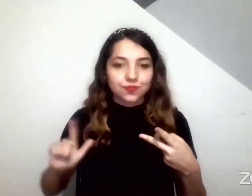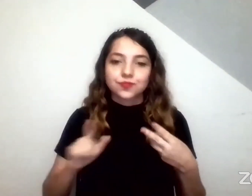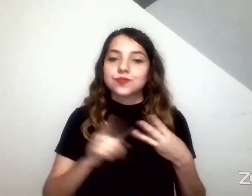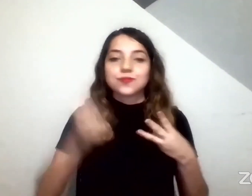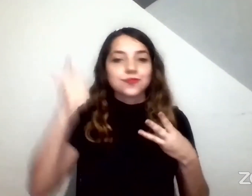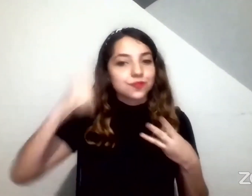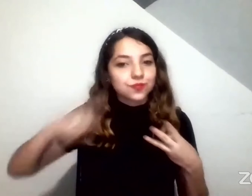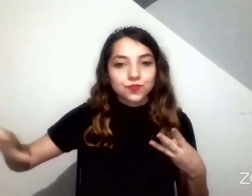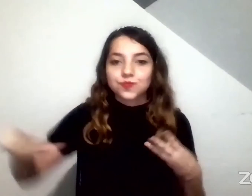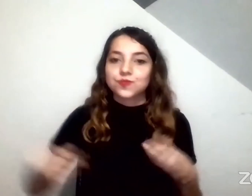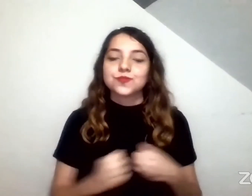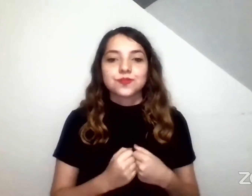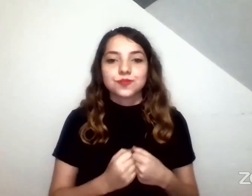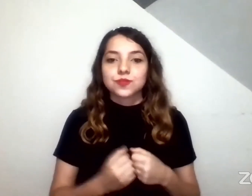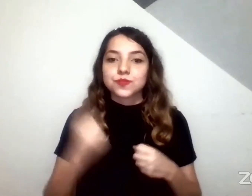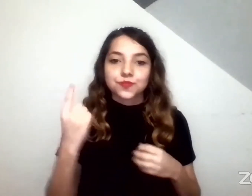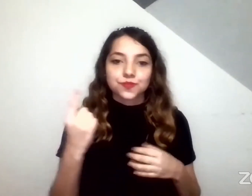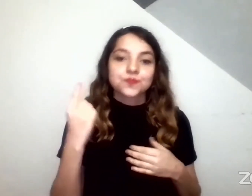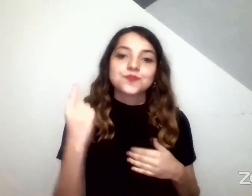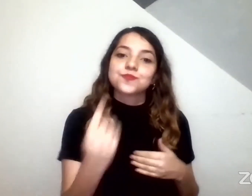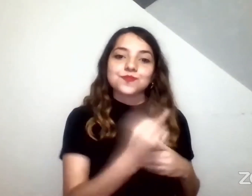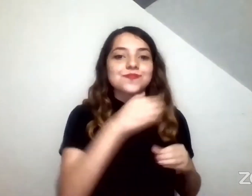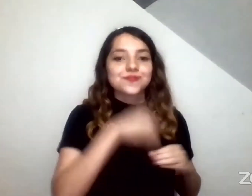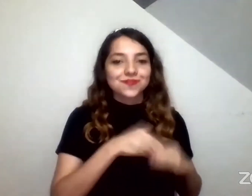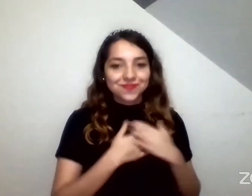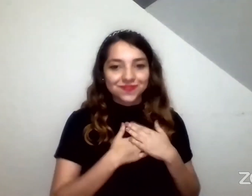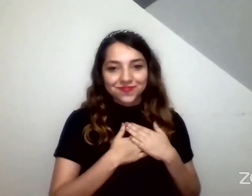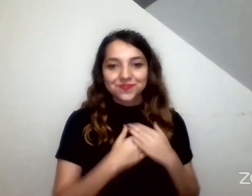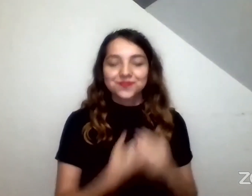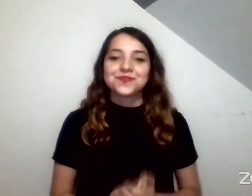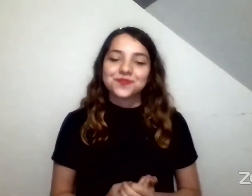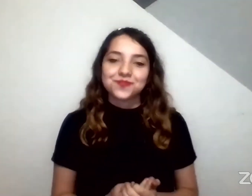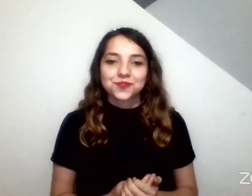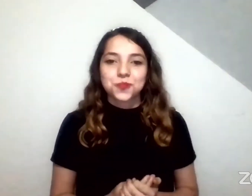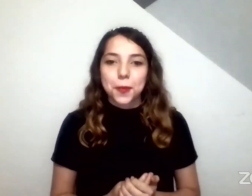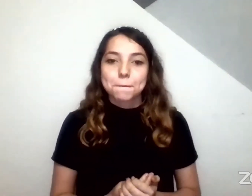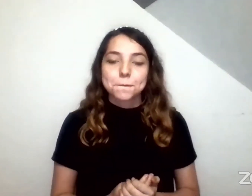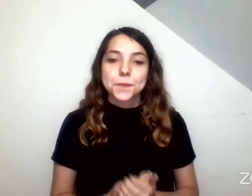a Lohane e todos os outros. Cada um de vocês está guardado no meu coração.